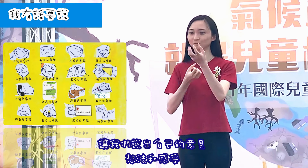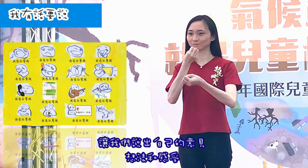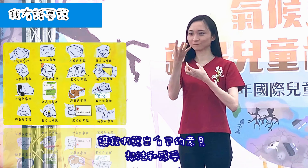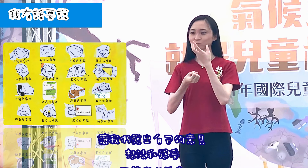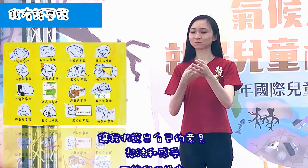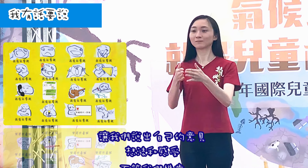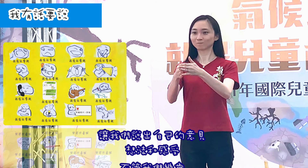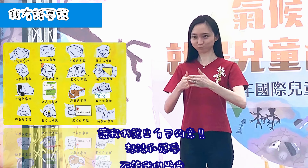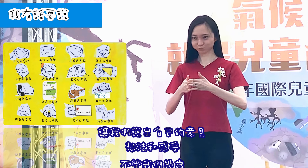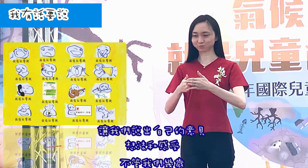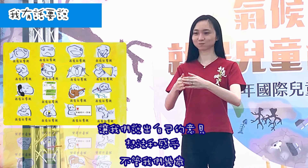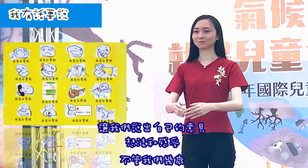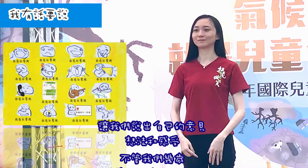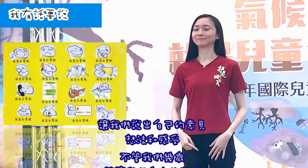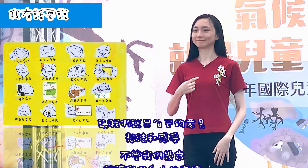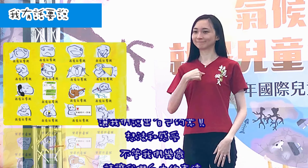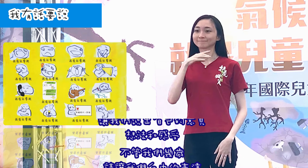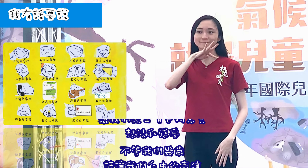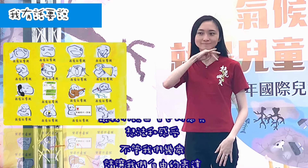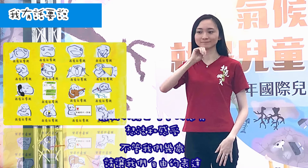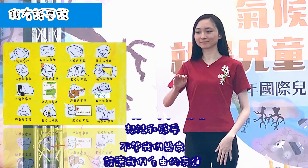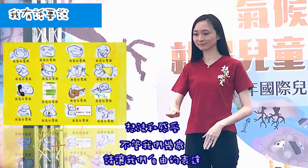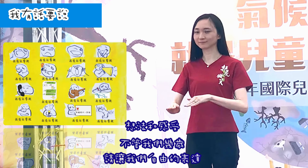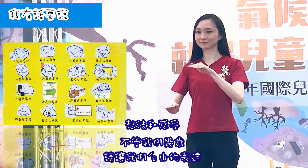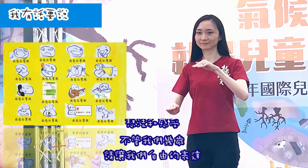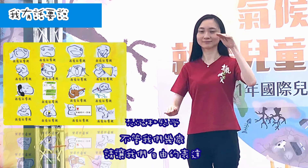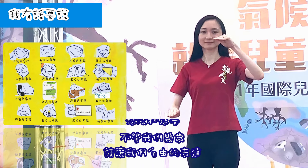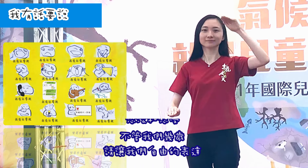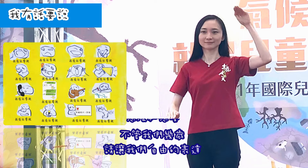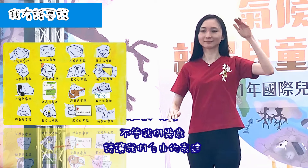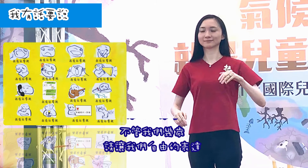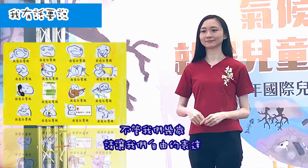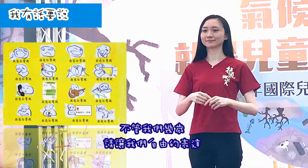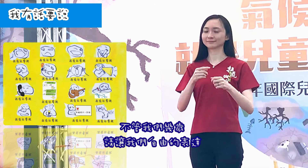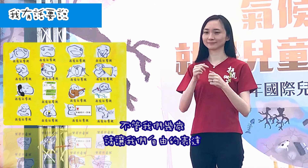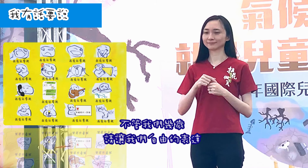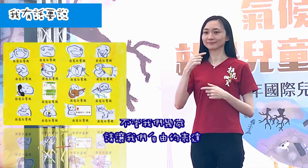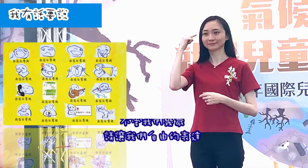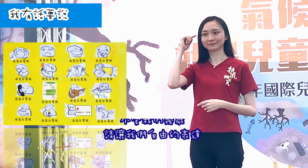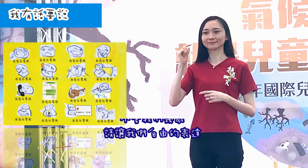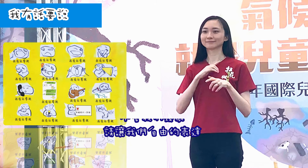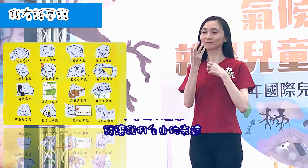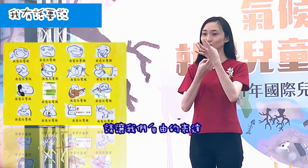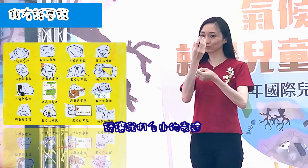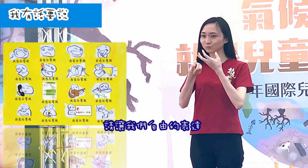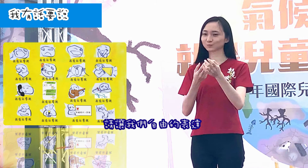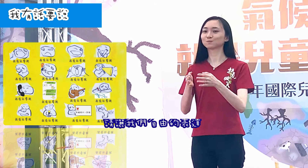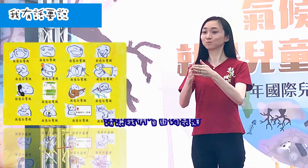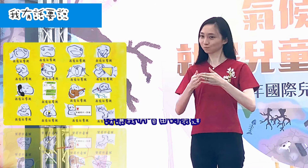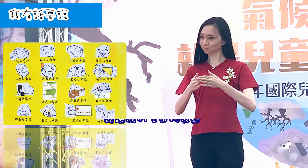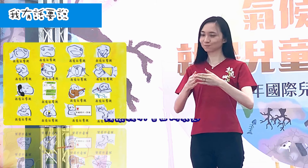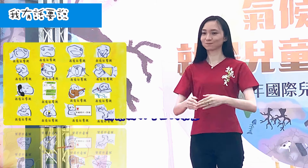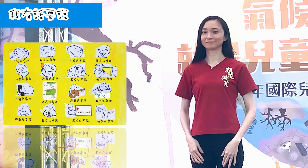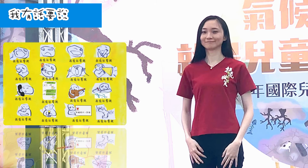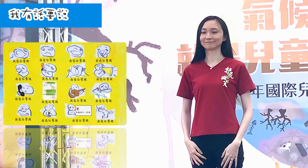感受。不管我们几岁，请让我们自由地表达，不论